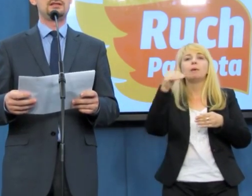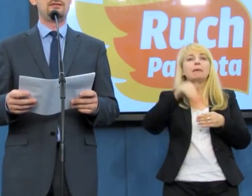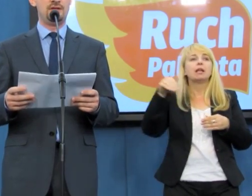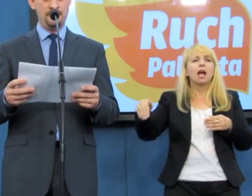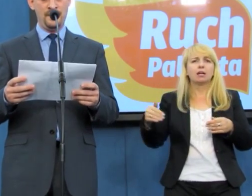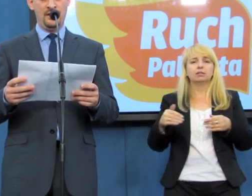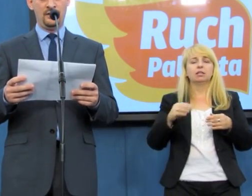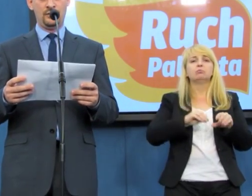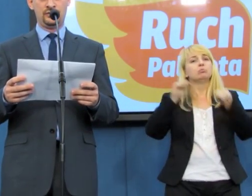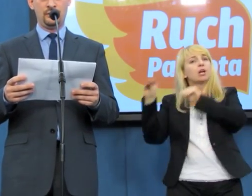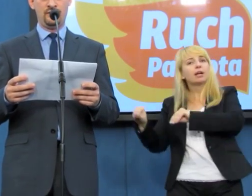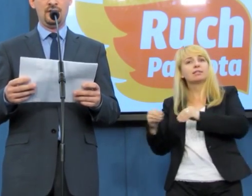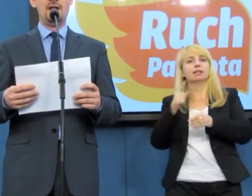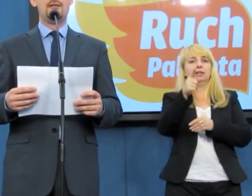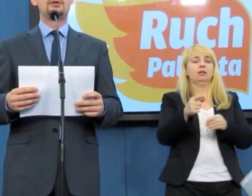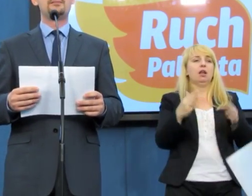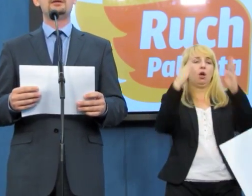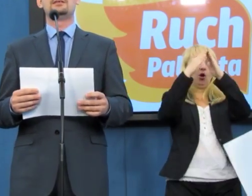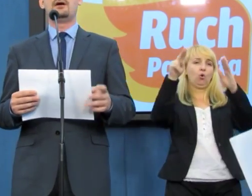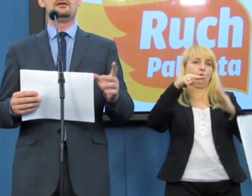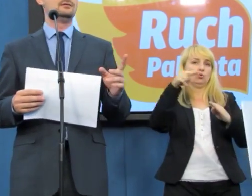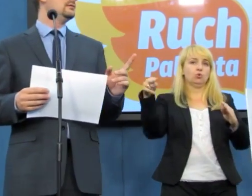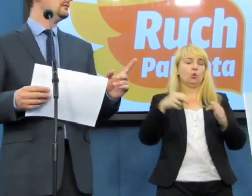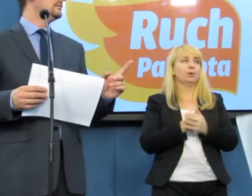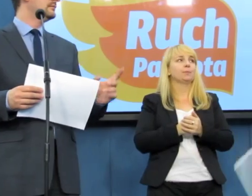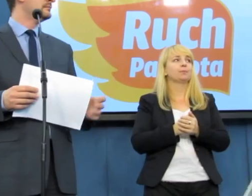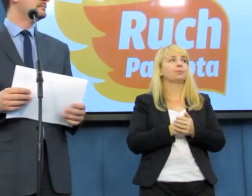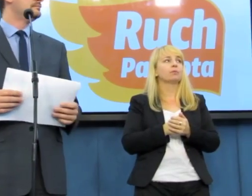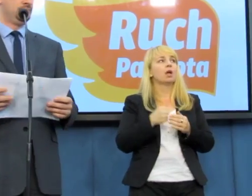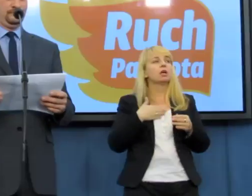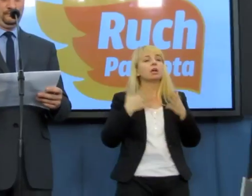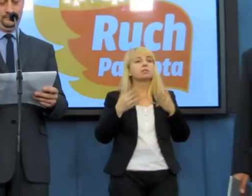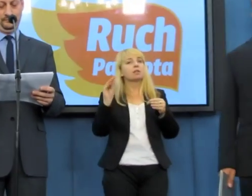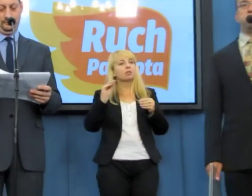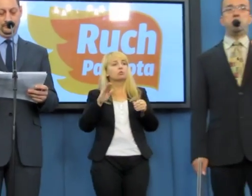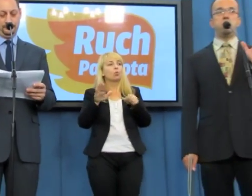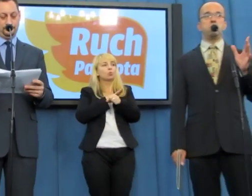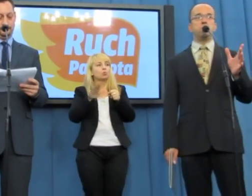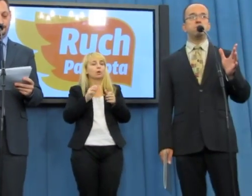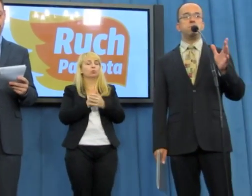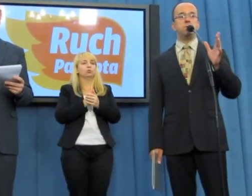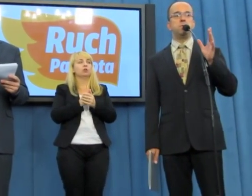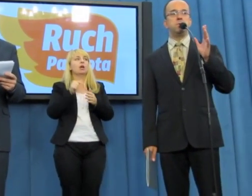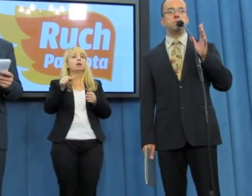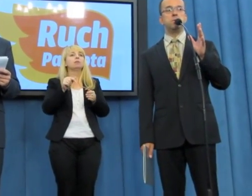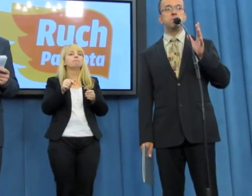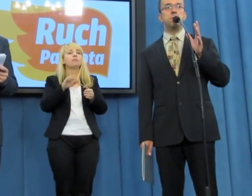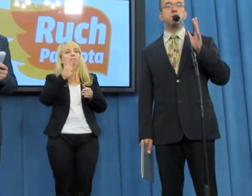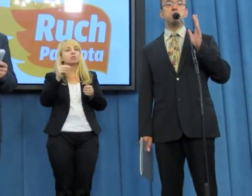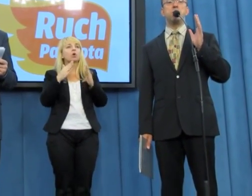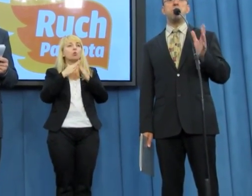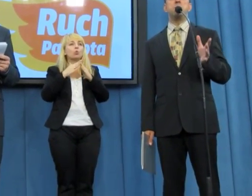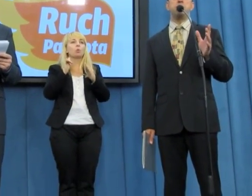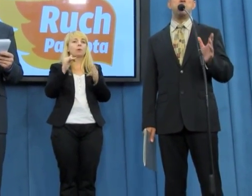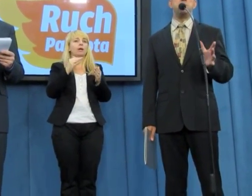złotych przekazywane Kościołowi. Jeśli proszę Państwa, uzupełnię, że przepraszam, że te nieruchomości, drodzy